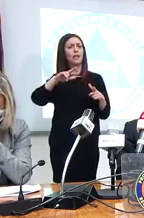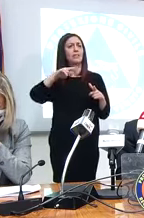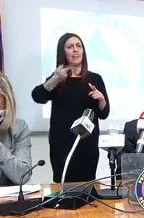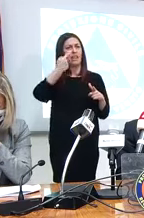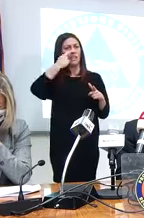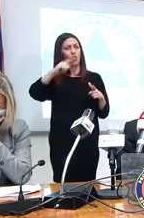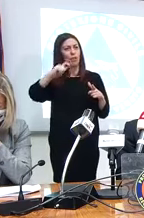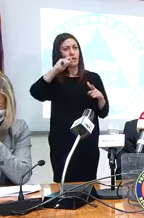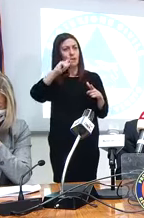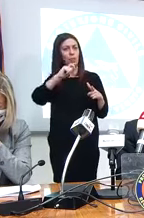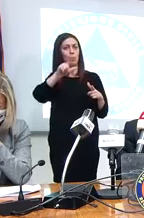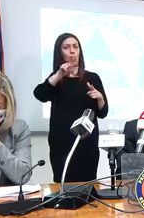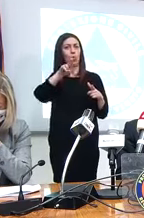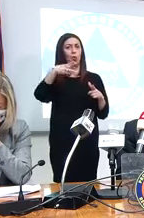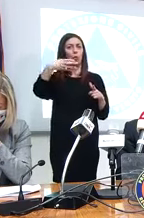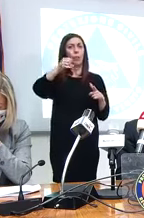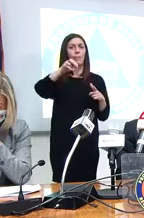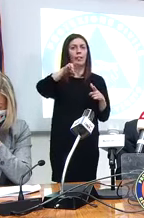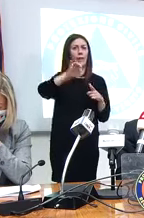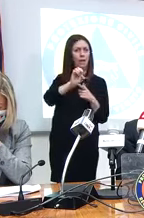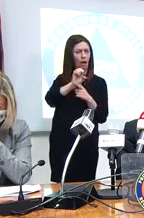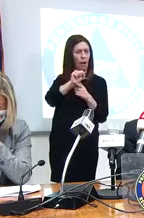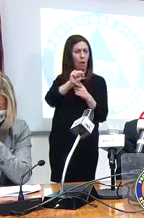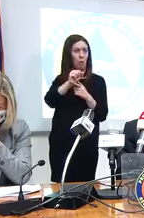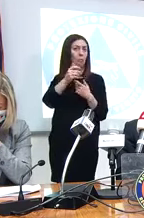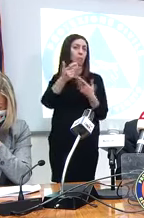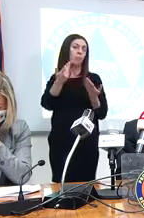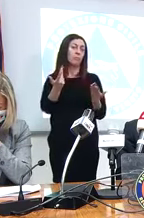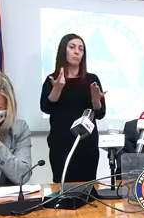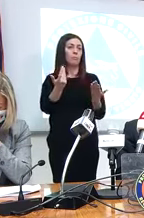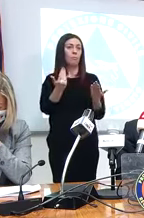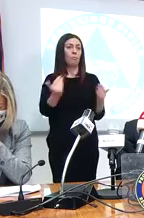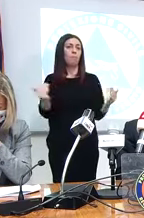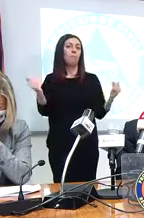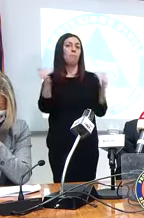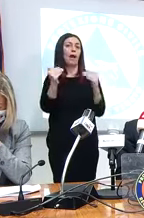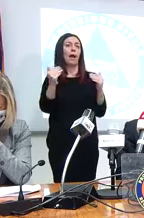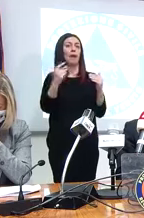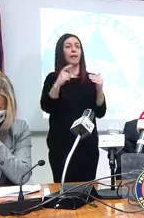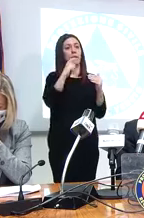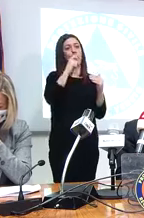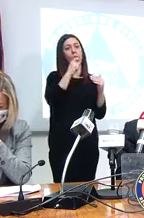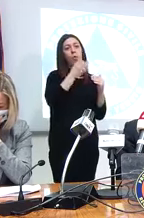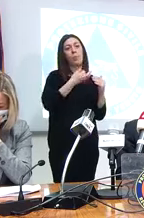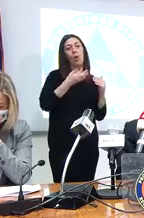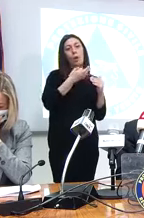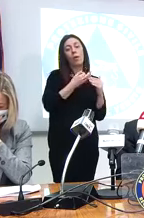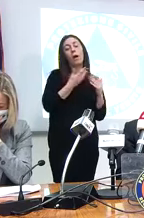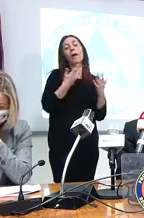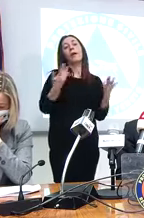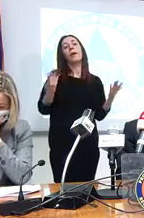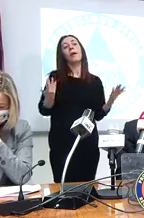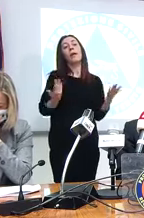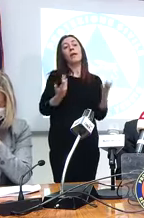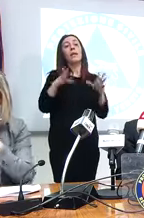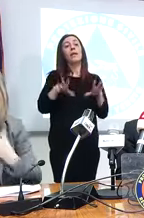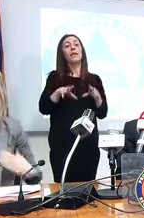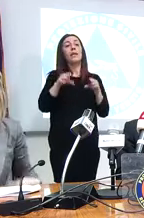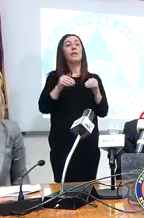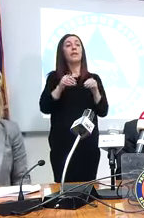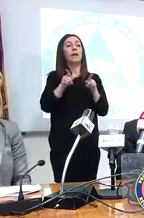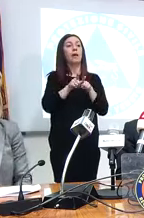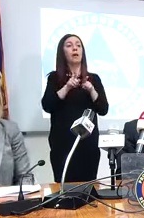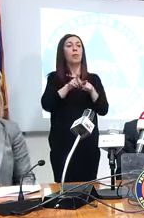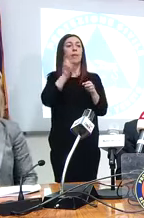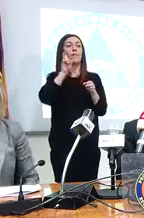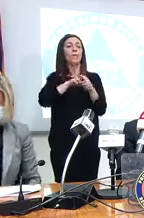quindi che è equiparato molecolare, quindi se parte il cluster vuol dire, tu dici le modalità, se hanno